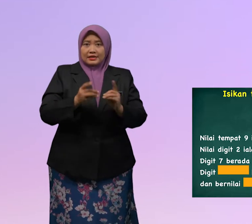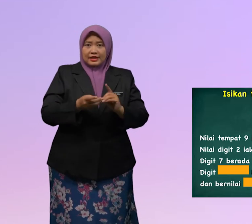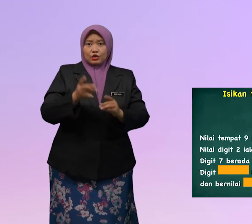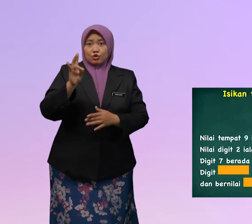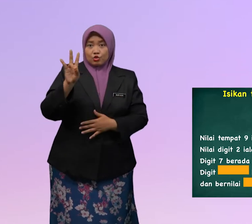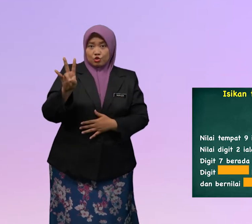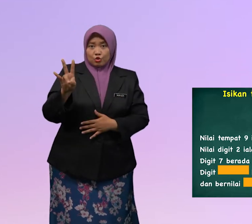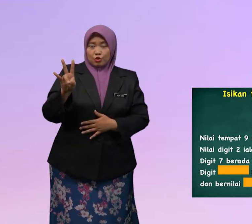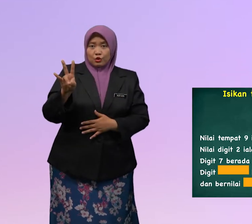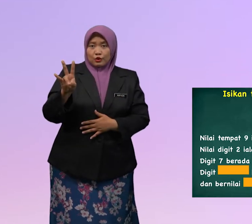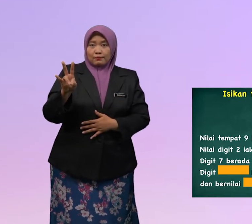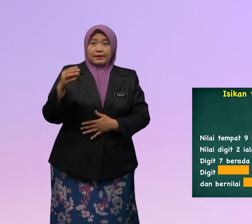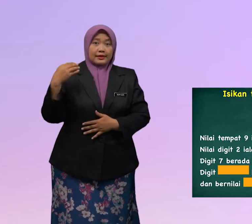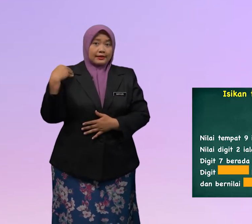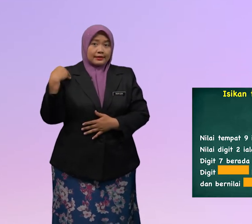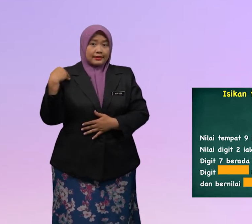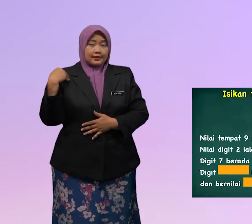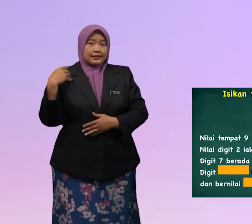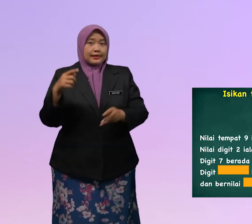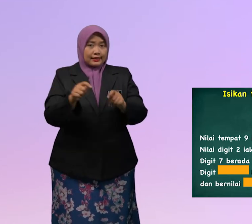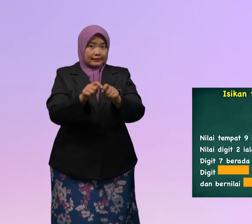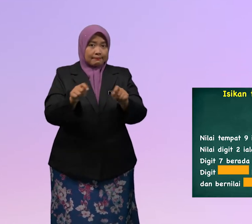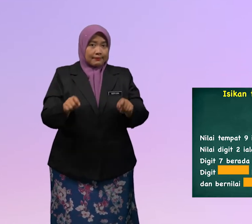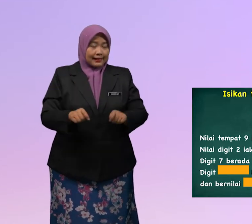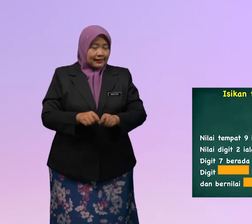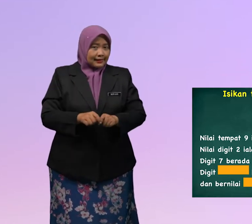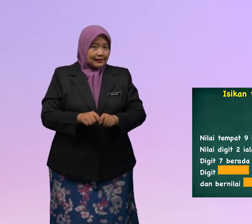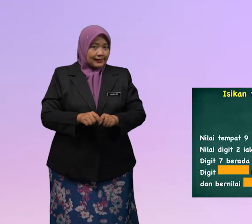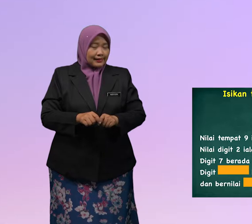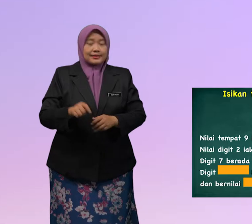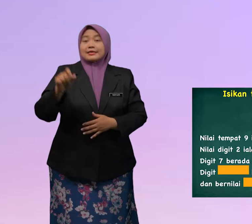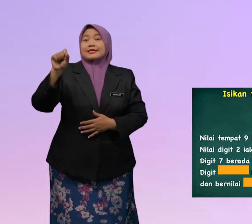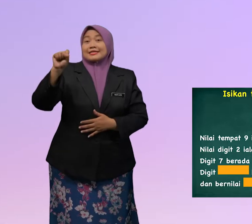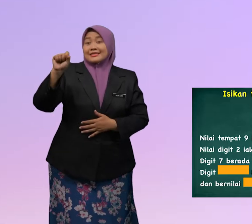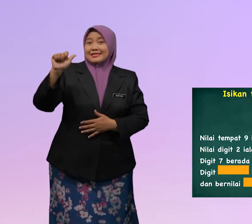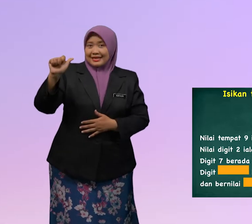Digit 7 berada di tempat sa.